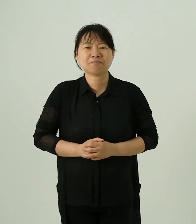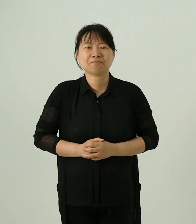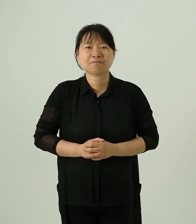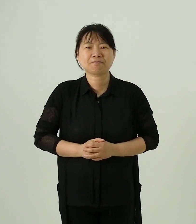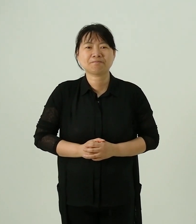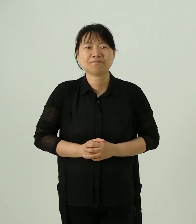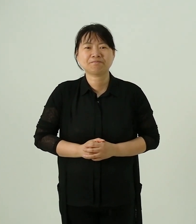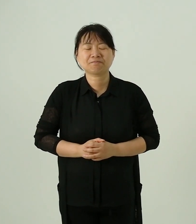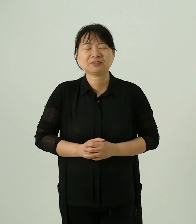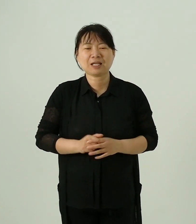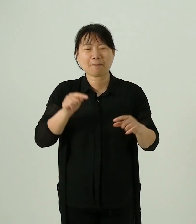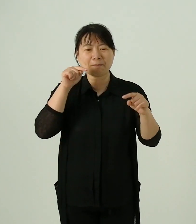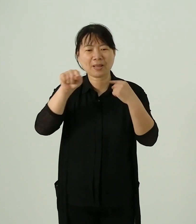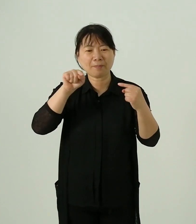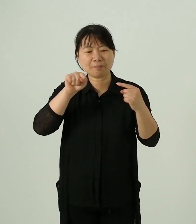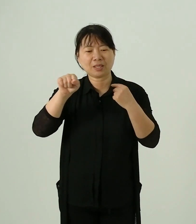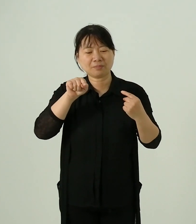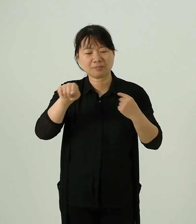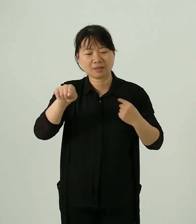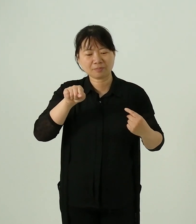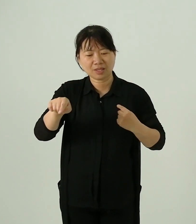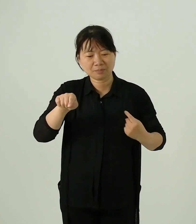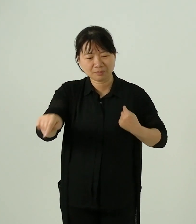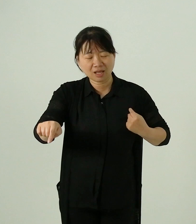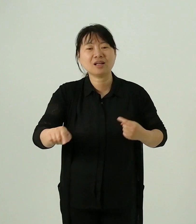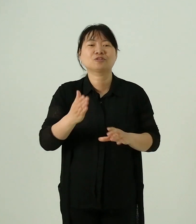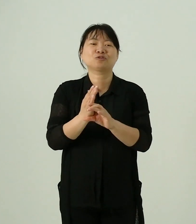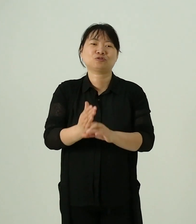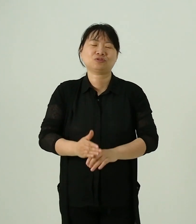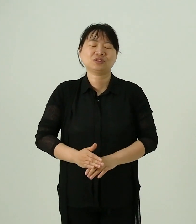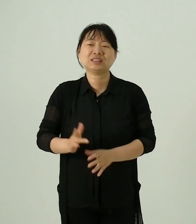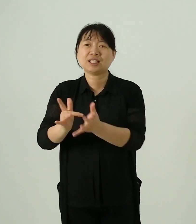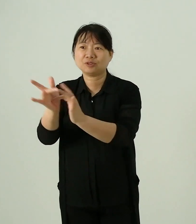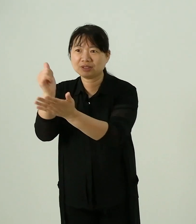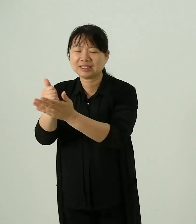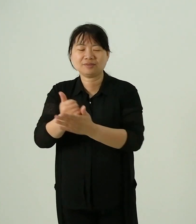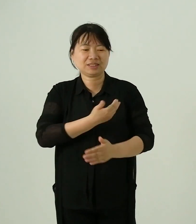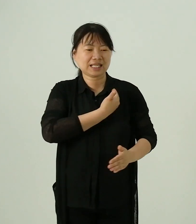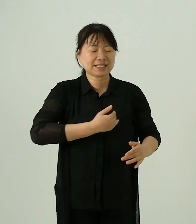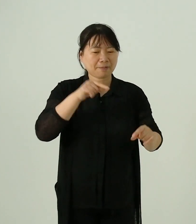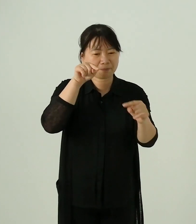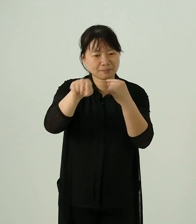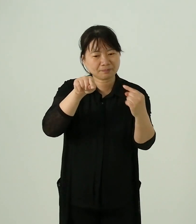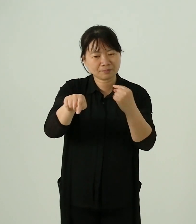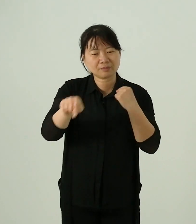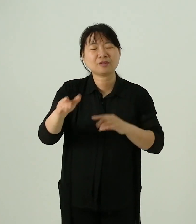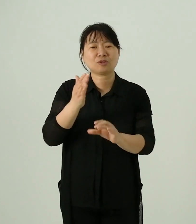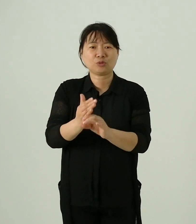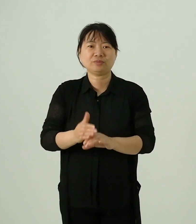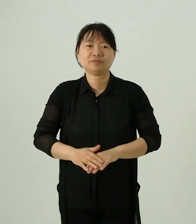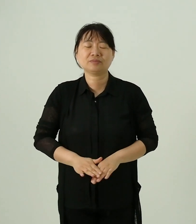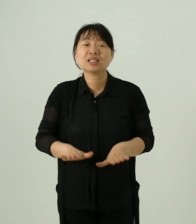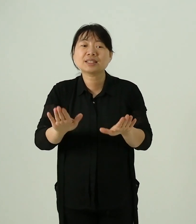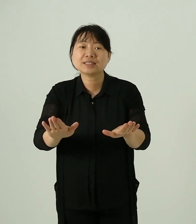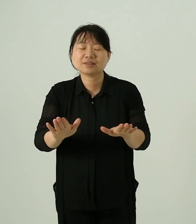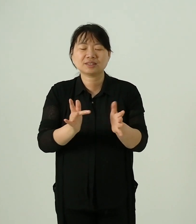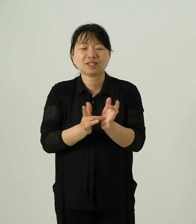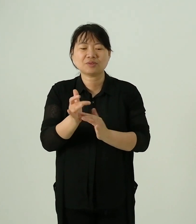간격을 이루어서 엇박자가 나고 있는 거예요. 자, 그러면 믿음이 적은 자들아, 이